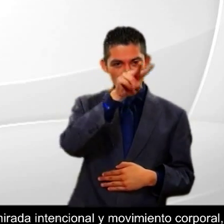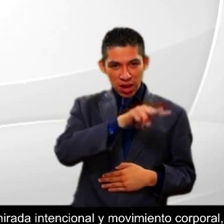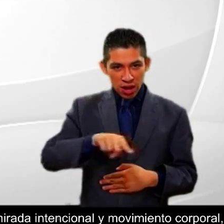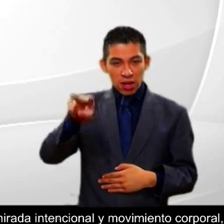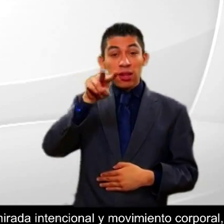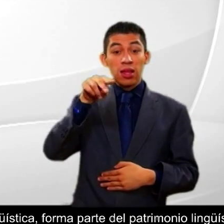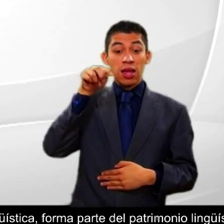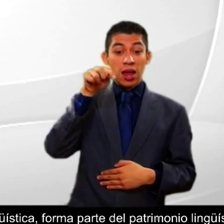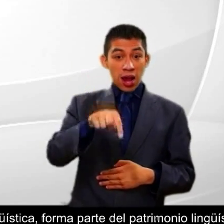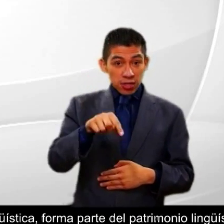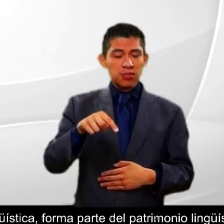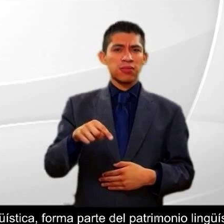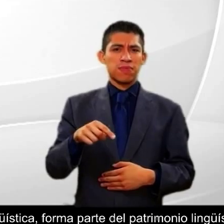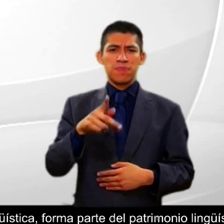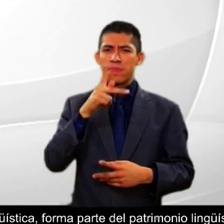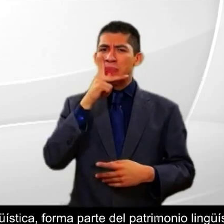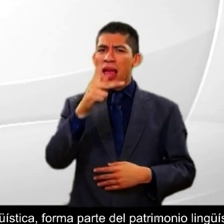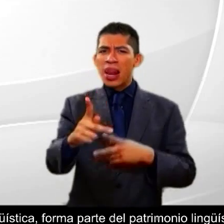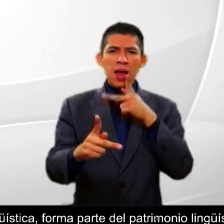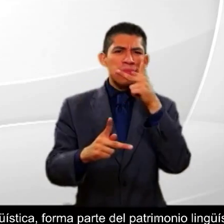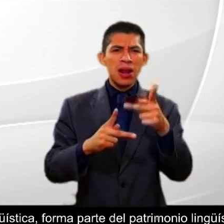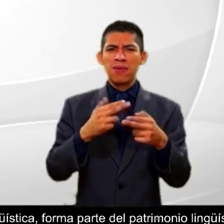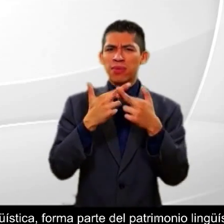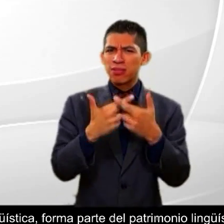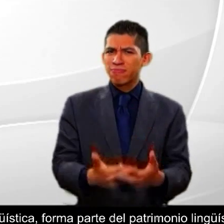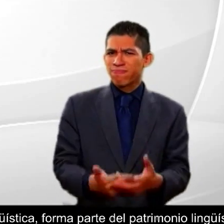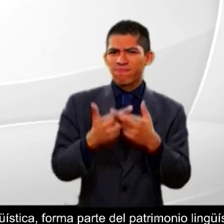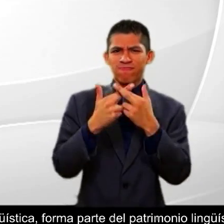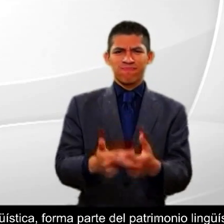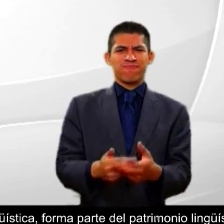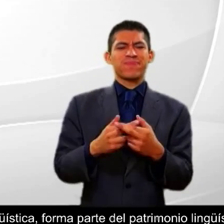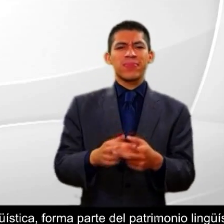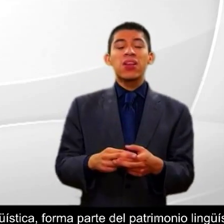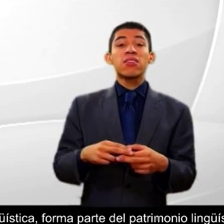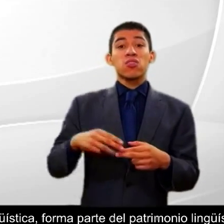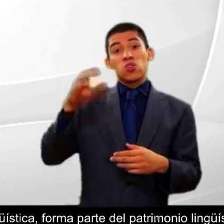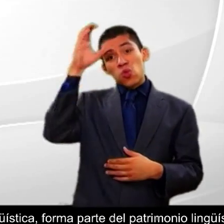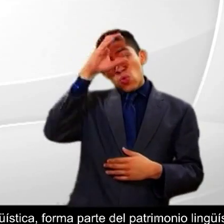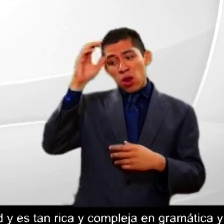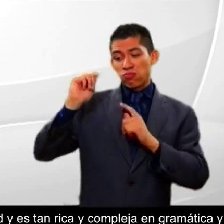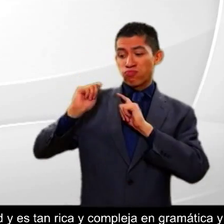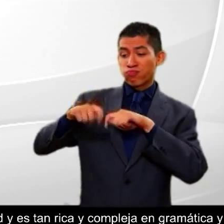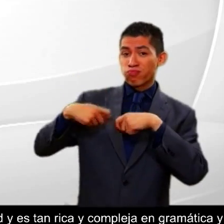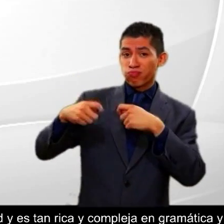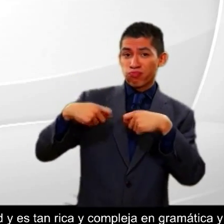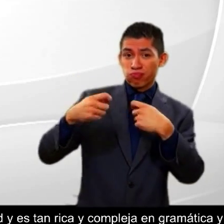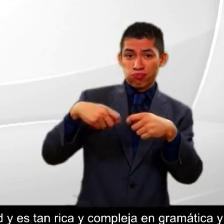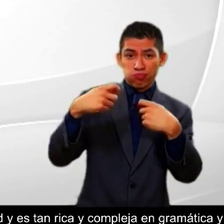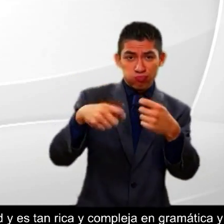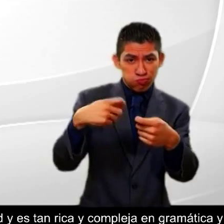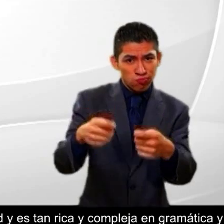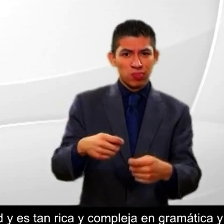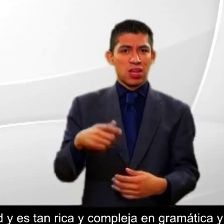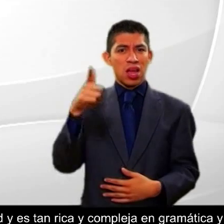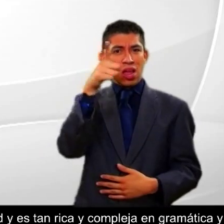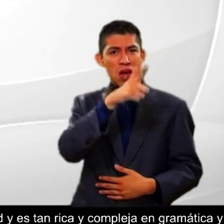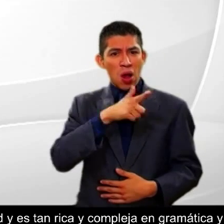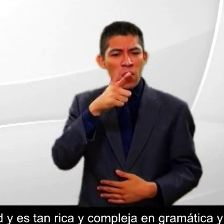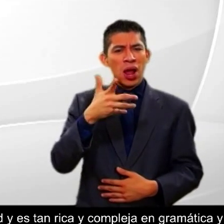Dotados de función lingüística Forma parte del patrimonio lingüístico de dicha comunidad Y es tan rica y compleja en